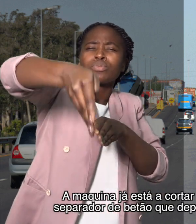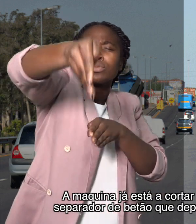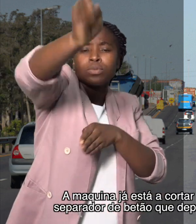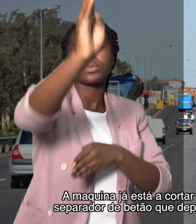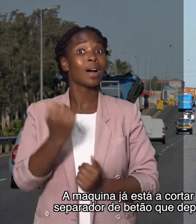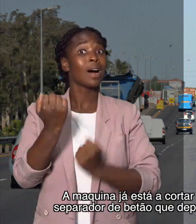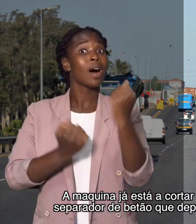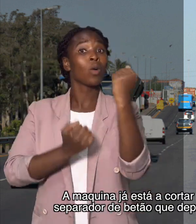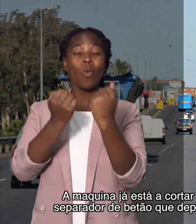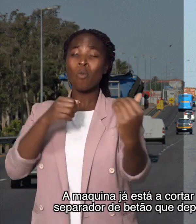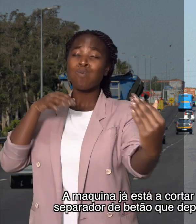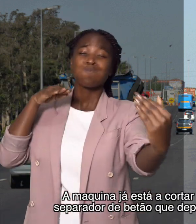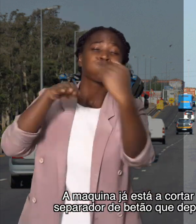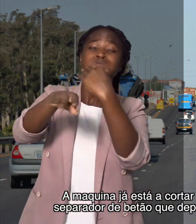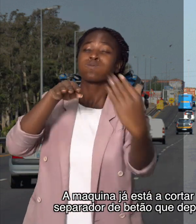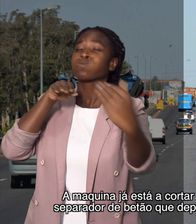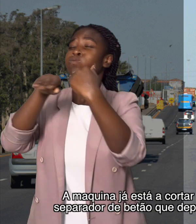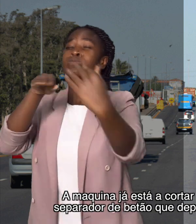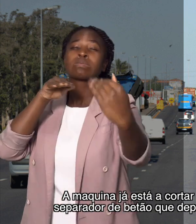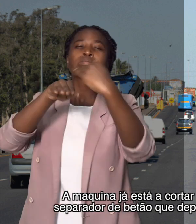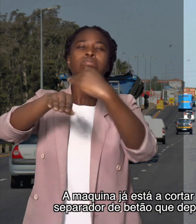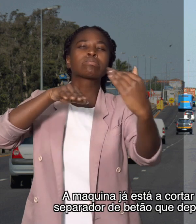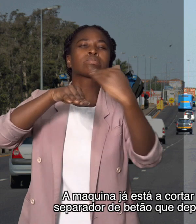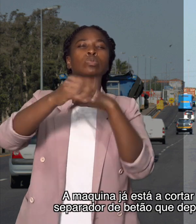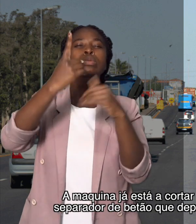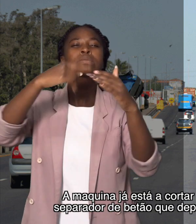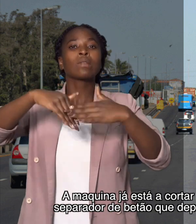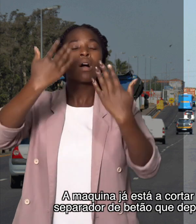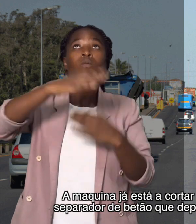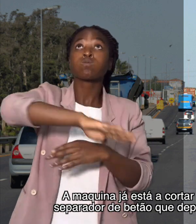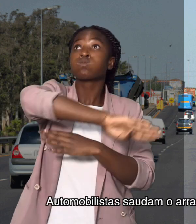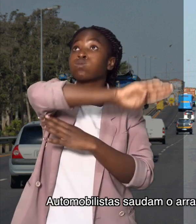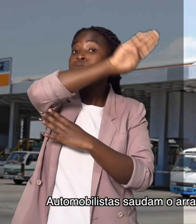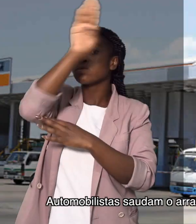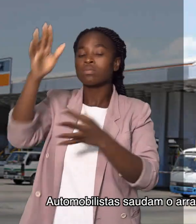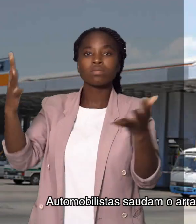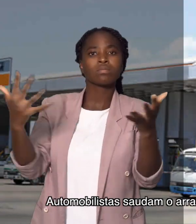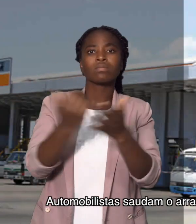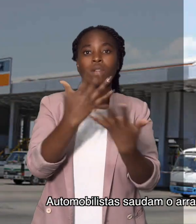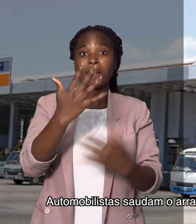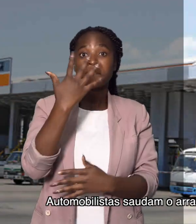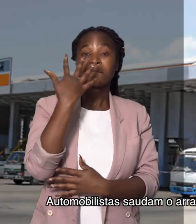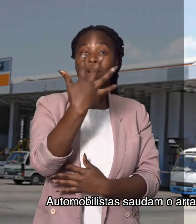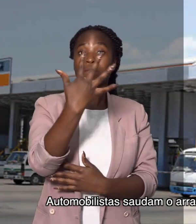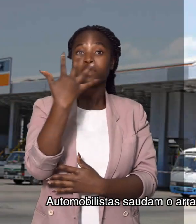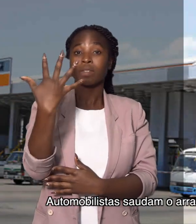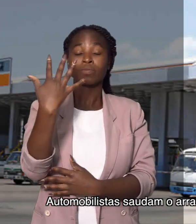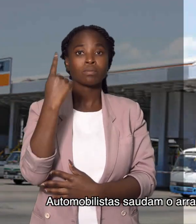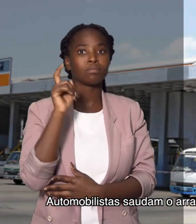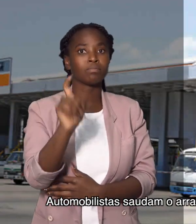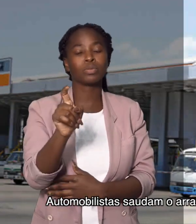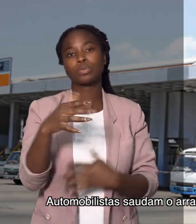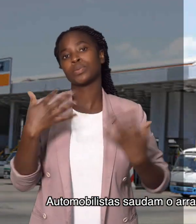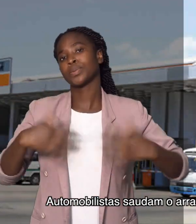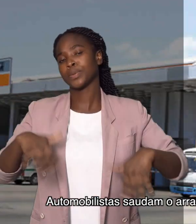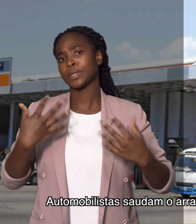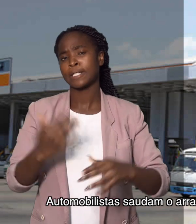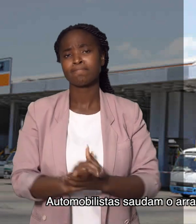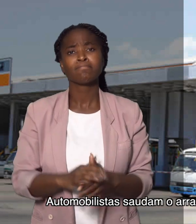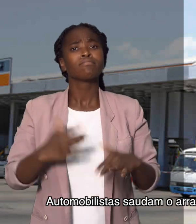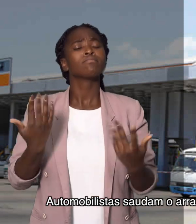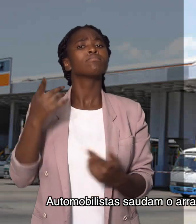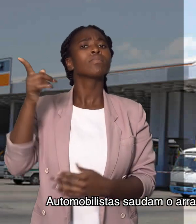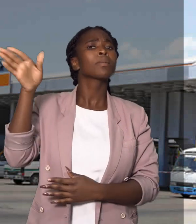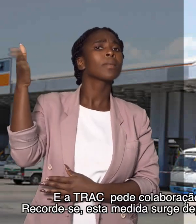assentar o separador de batão, que depois levará a rede metálica por cima. Automobilistas saúdam o arranque da colocação do